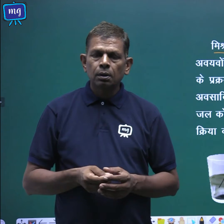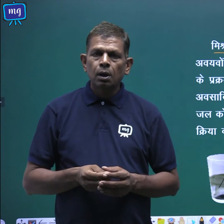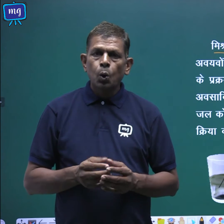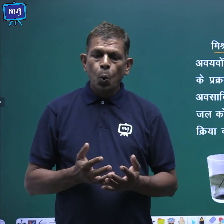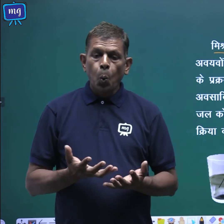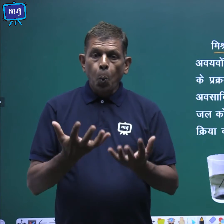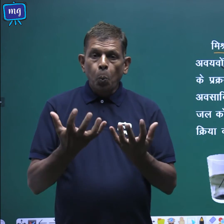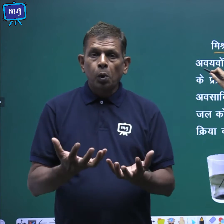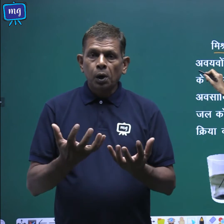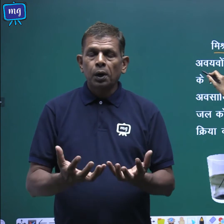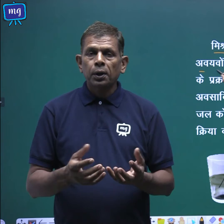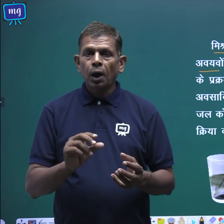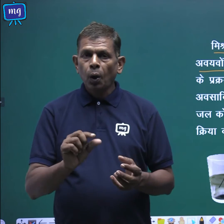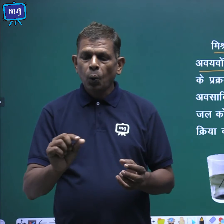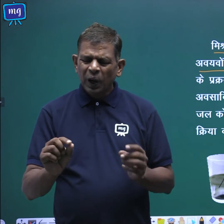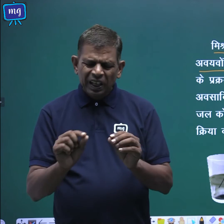भारी अवयवों के